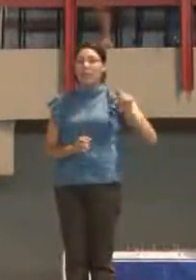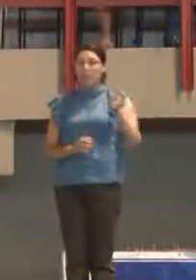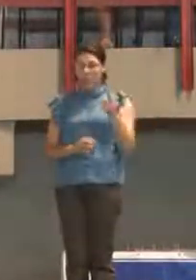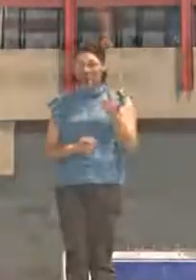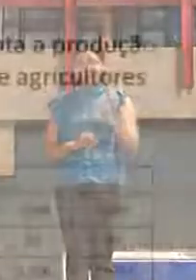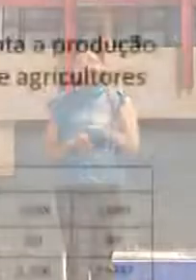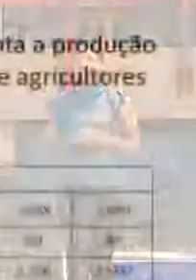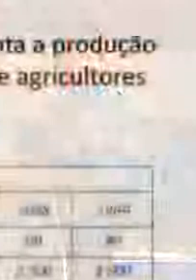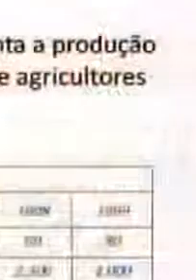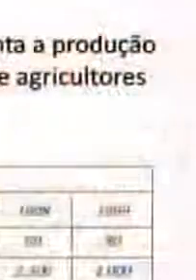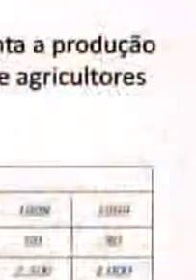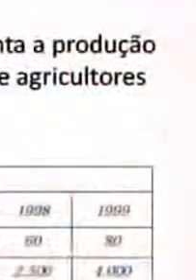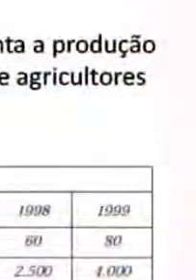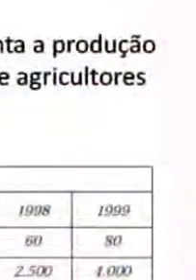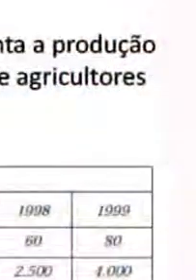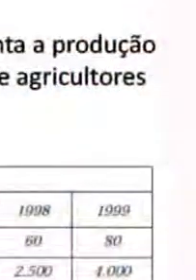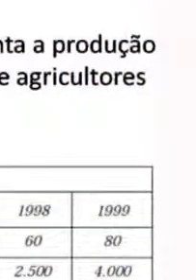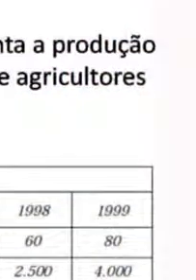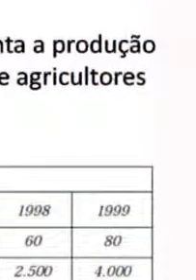ó, no ano de